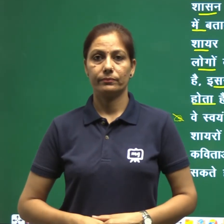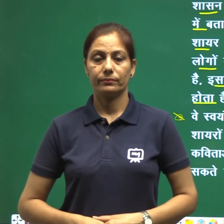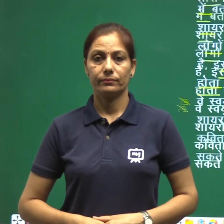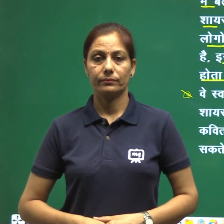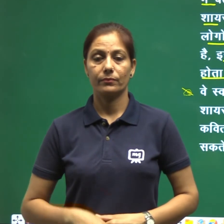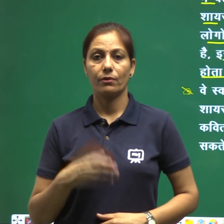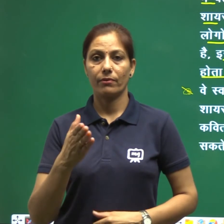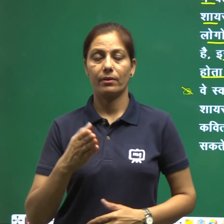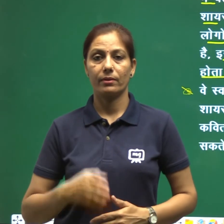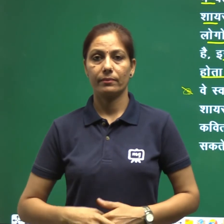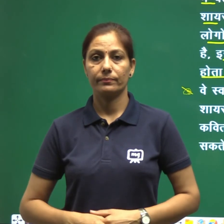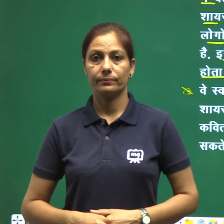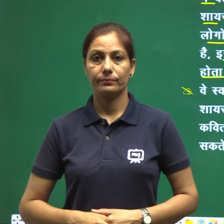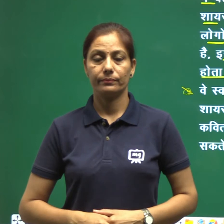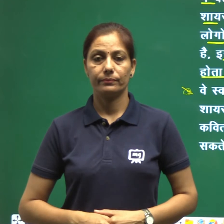वे